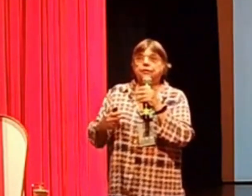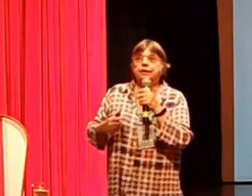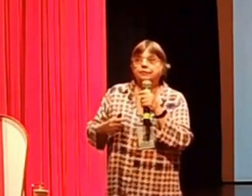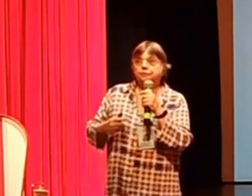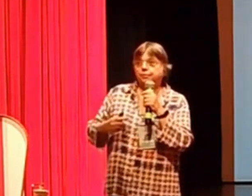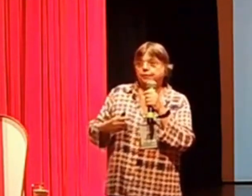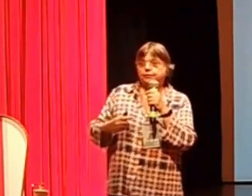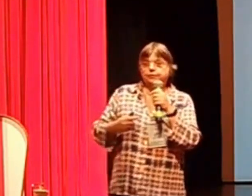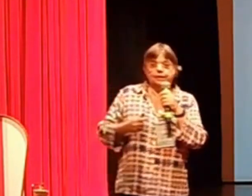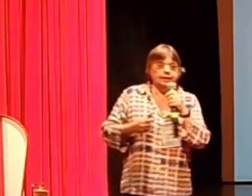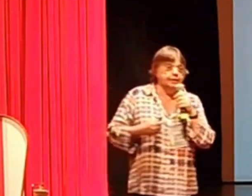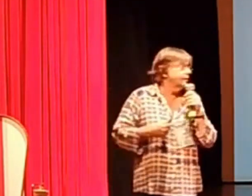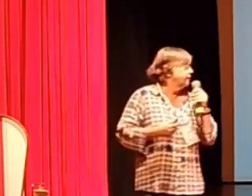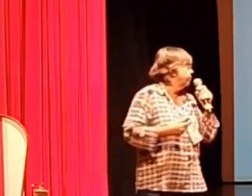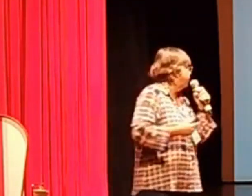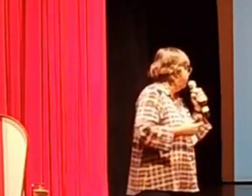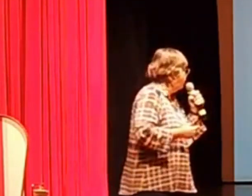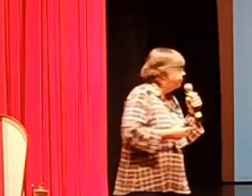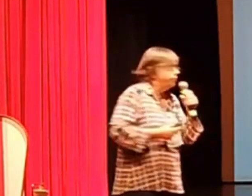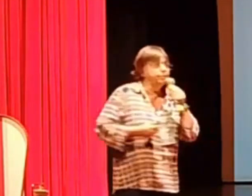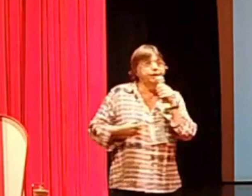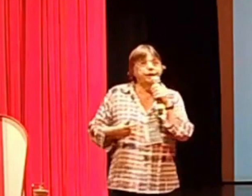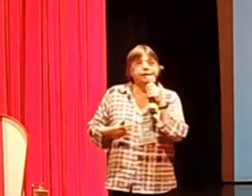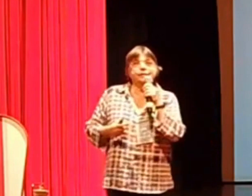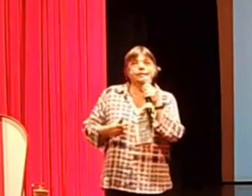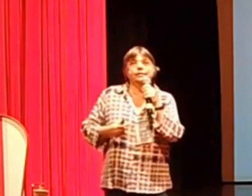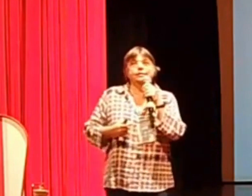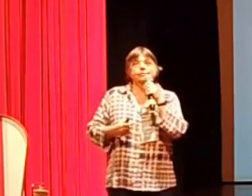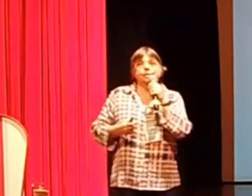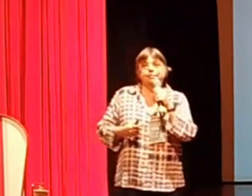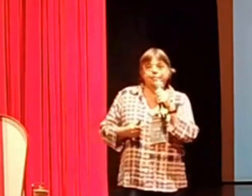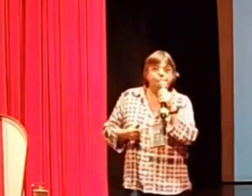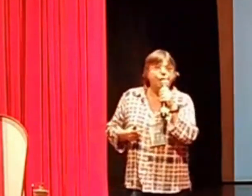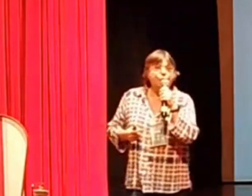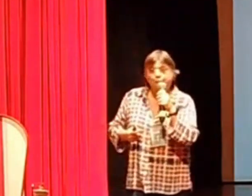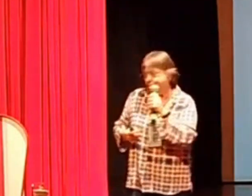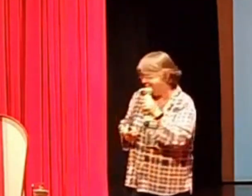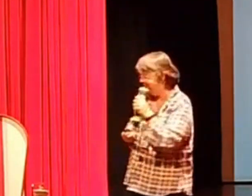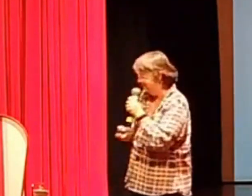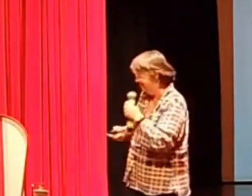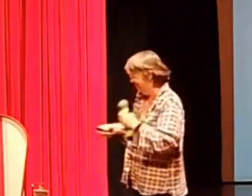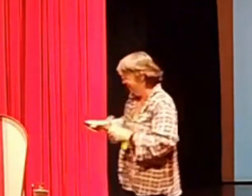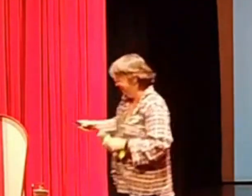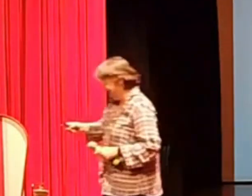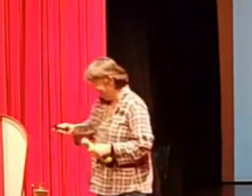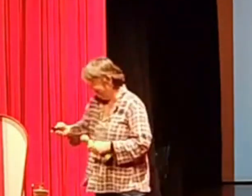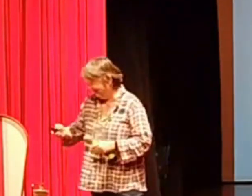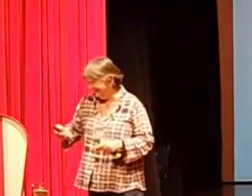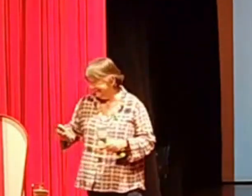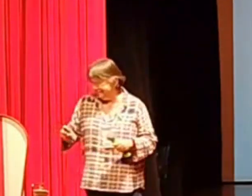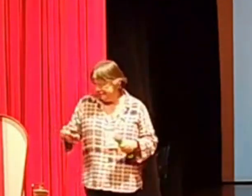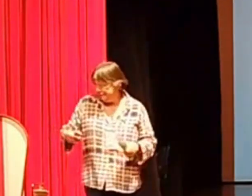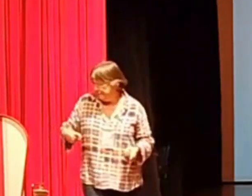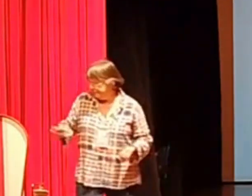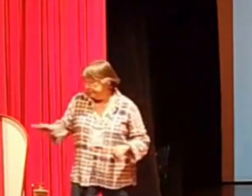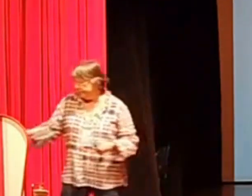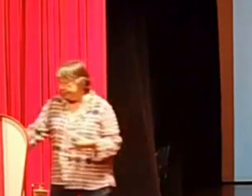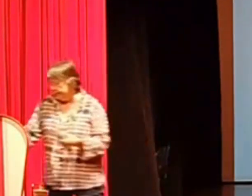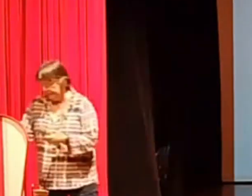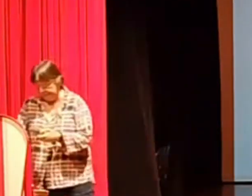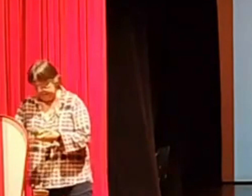gente vai colocar as informações lá. Tá bom? Muito obrigada e uma boa aula.